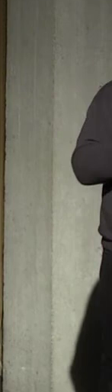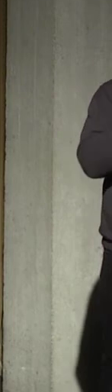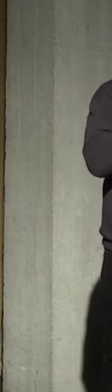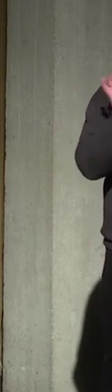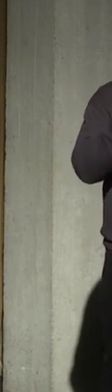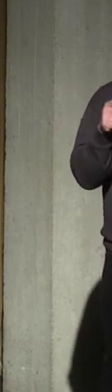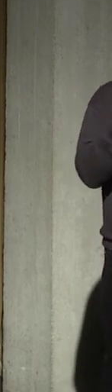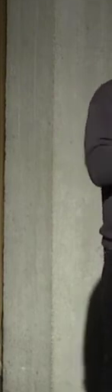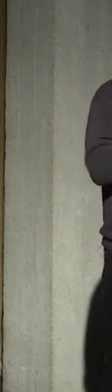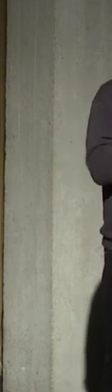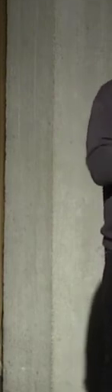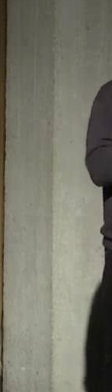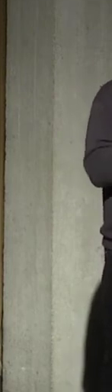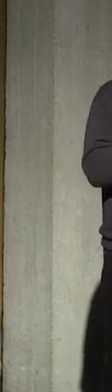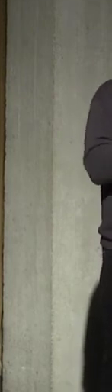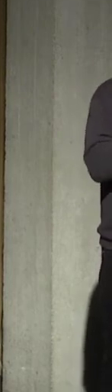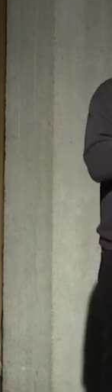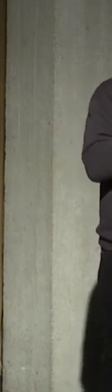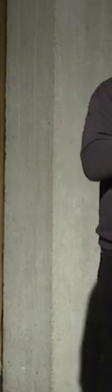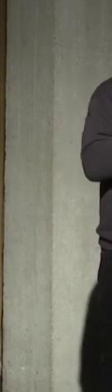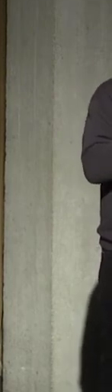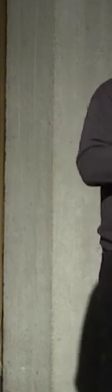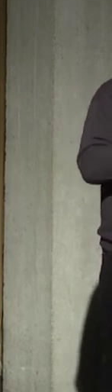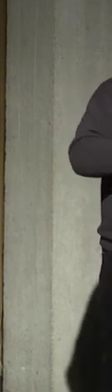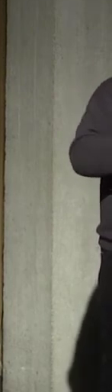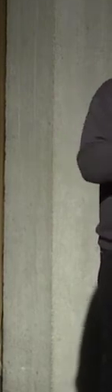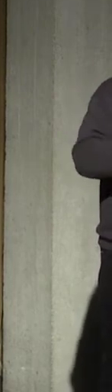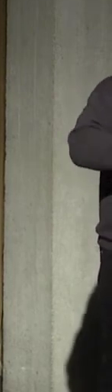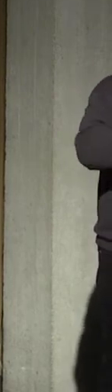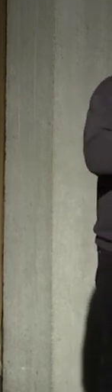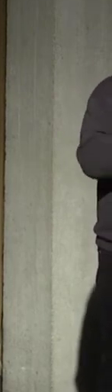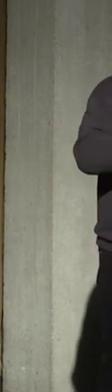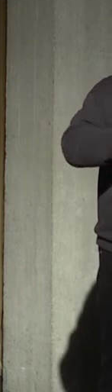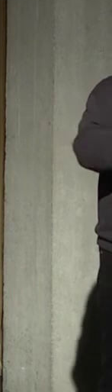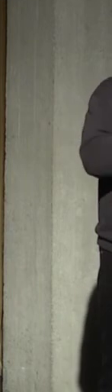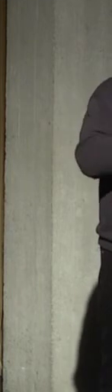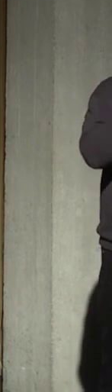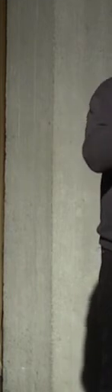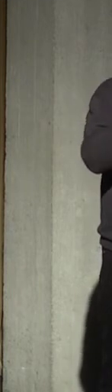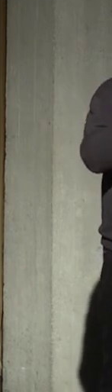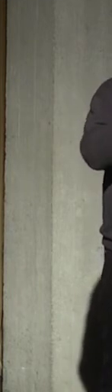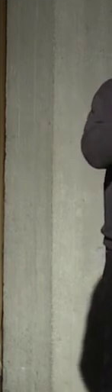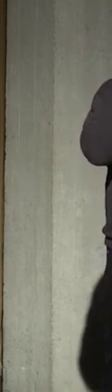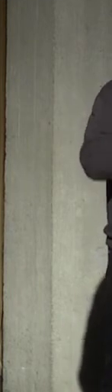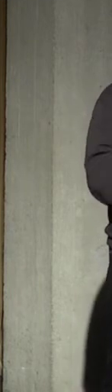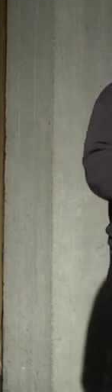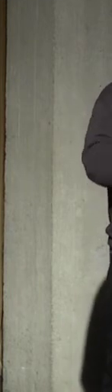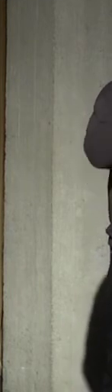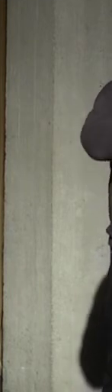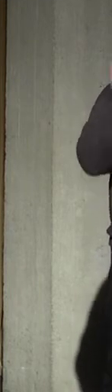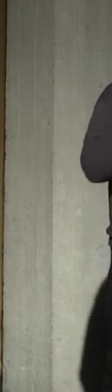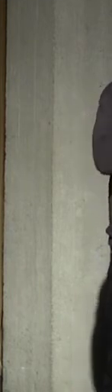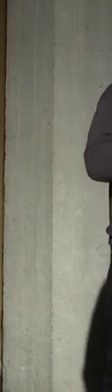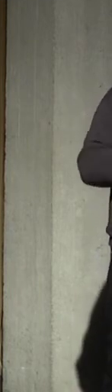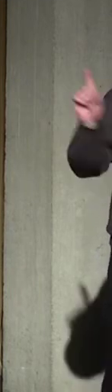ein Projekt, das Ihnen dabei besonders am Herzen liegt, ist der Verein Wir im Quartier Lippstadt Südwest. Der Verein wurde von Ihnen mitgegründet und hat sich